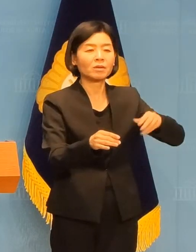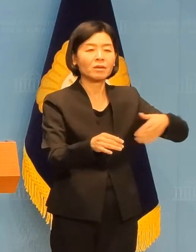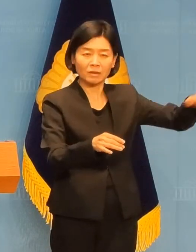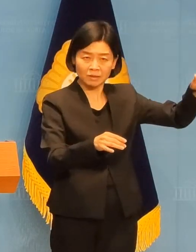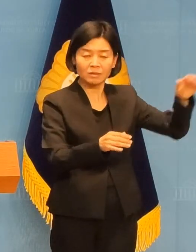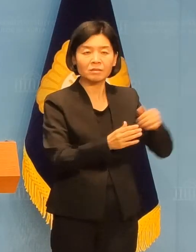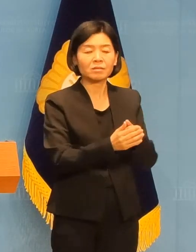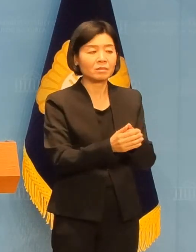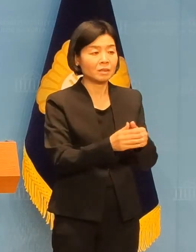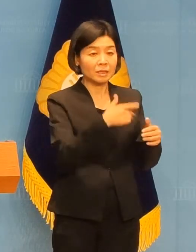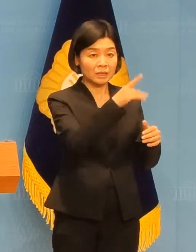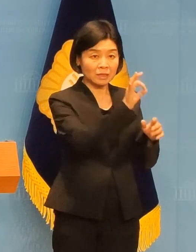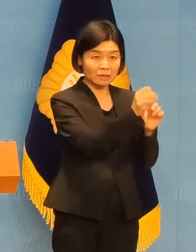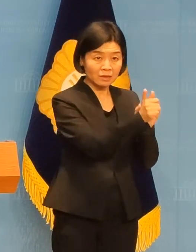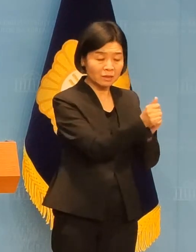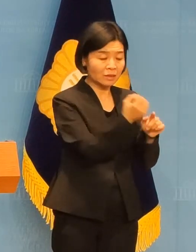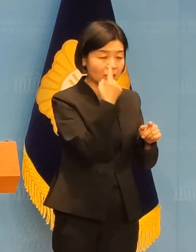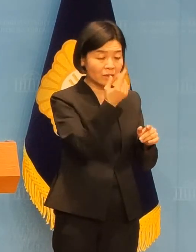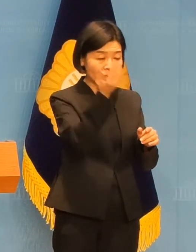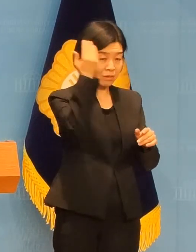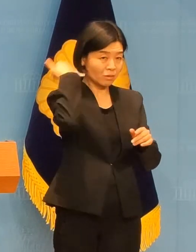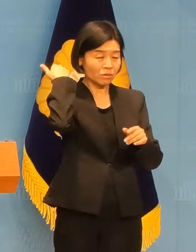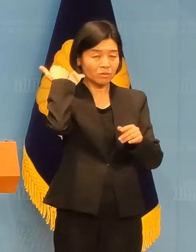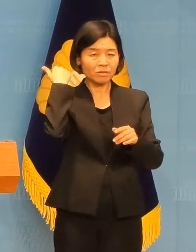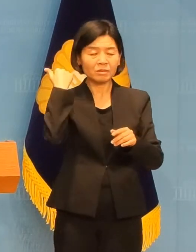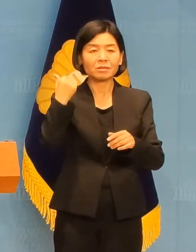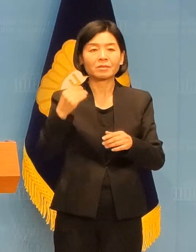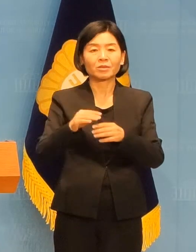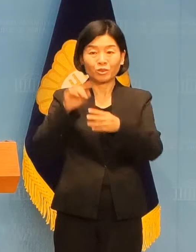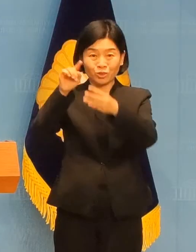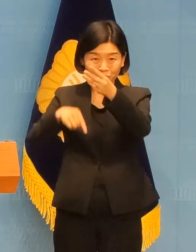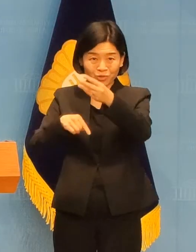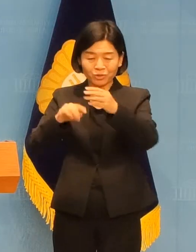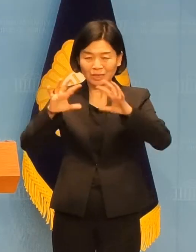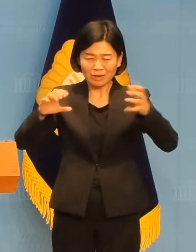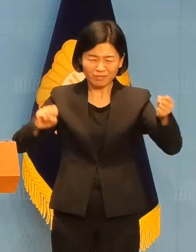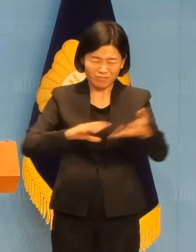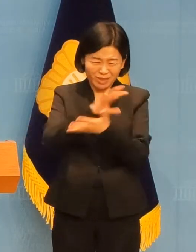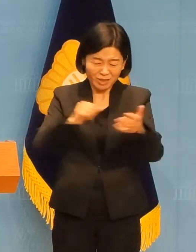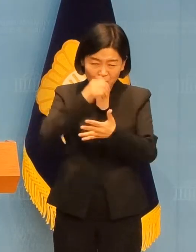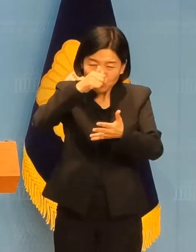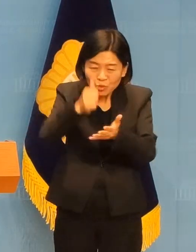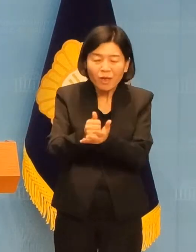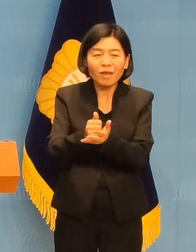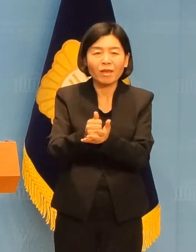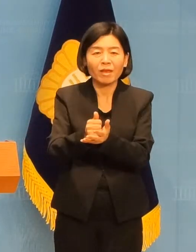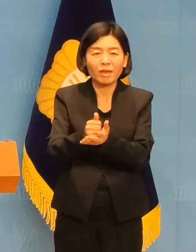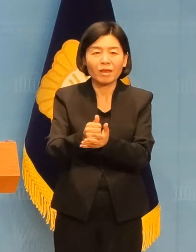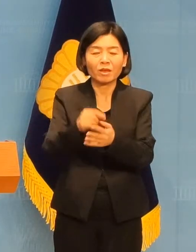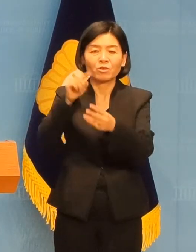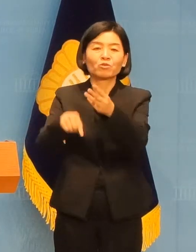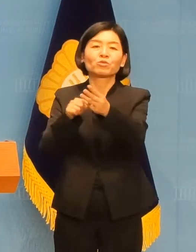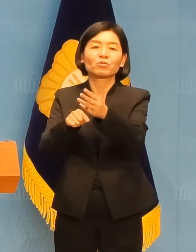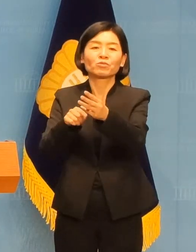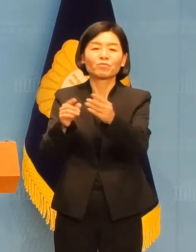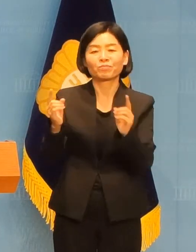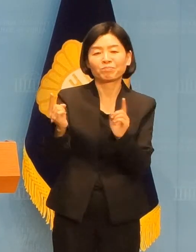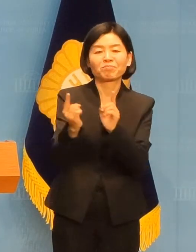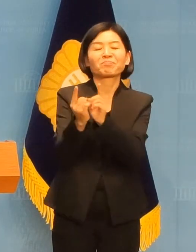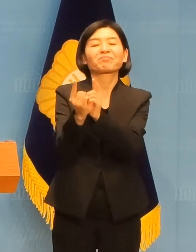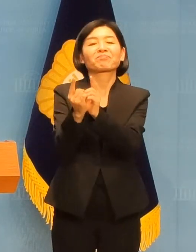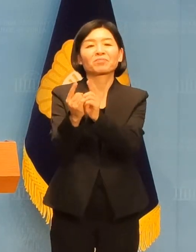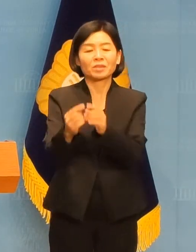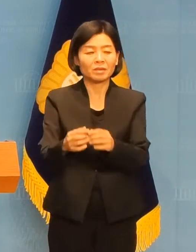전 내란 혐의로 구속된 윤석열 전 대통령을 면회하며 뭉쳐 싸우자고